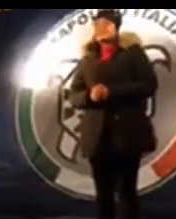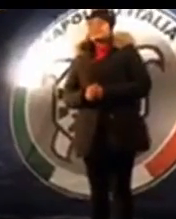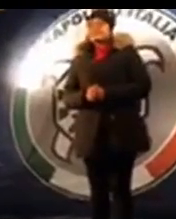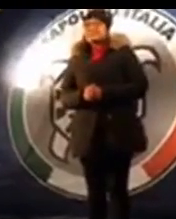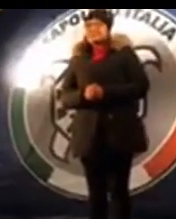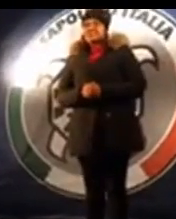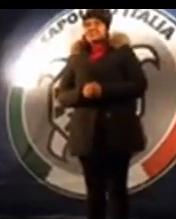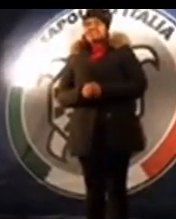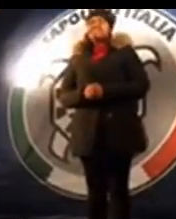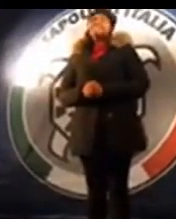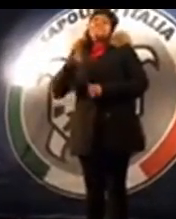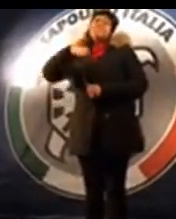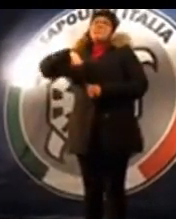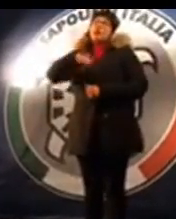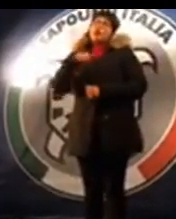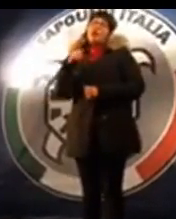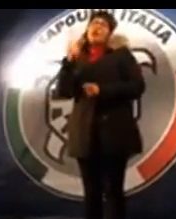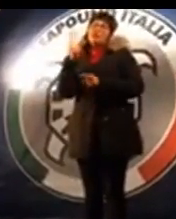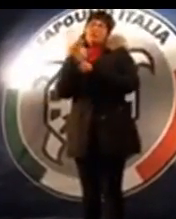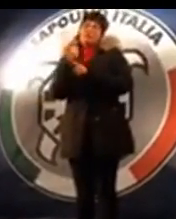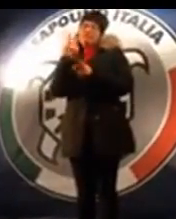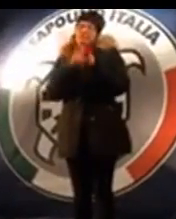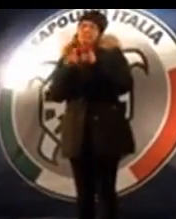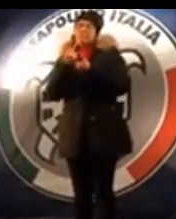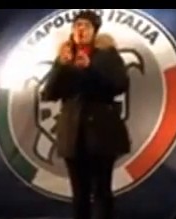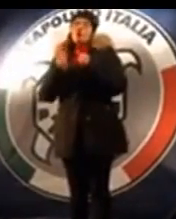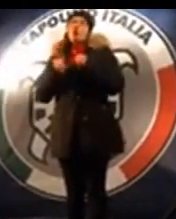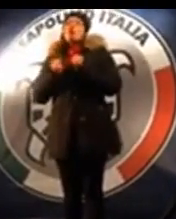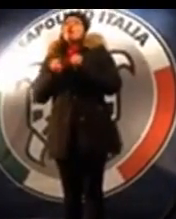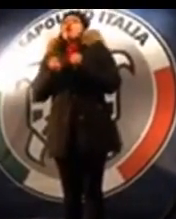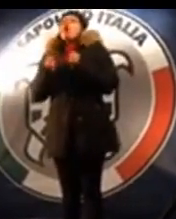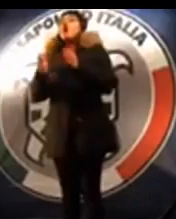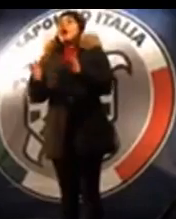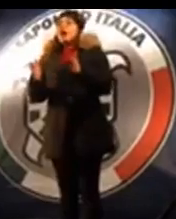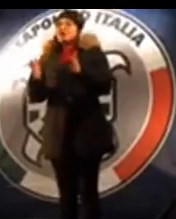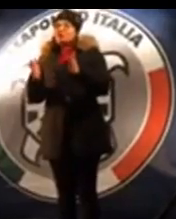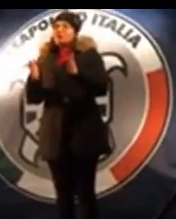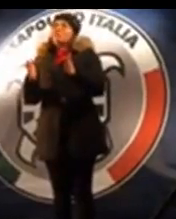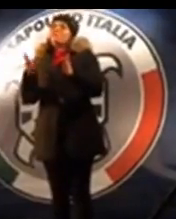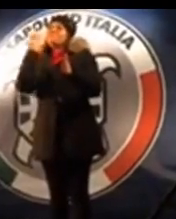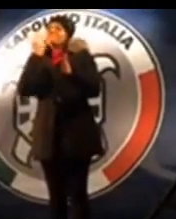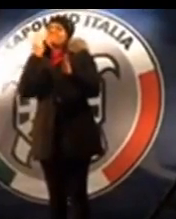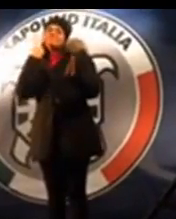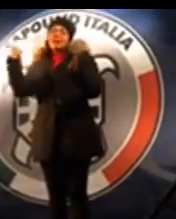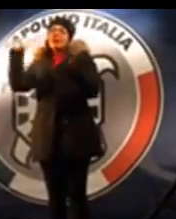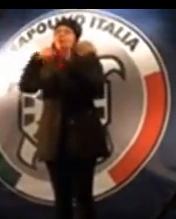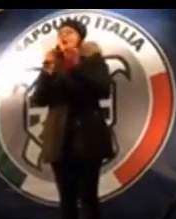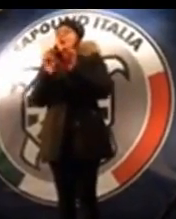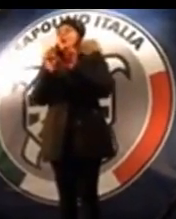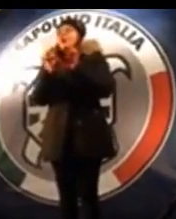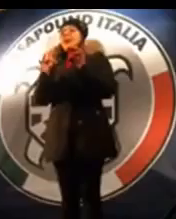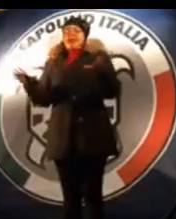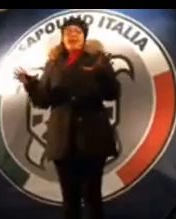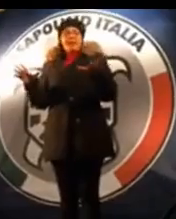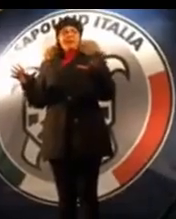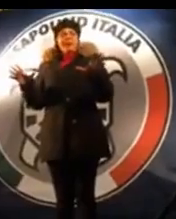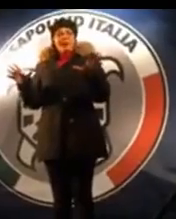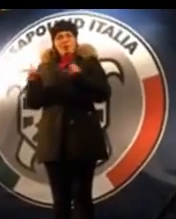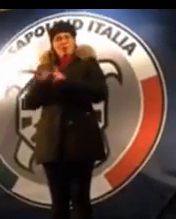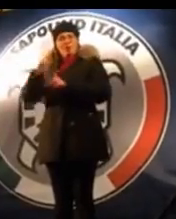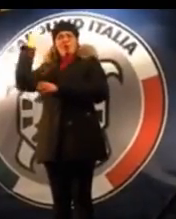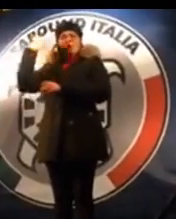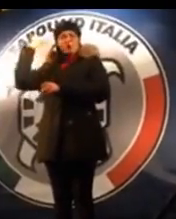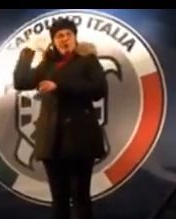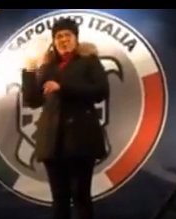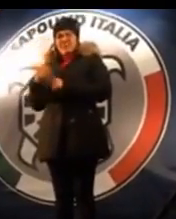E allora noi dobbiamo trovare il coraggio di riprendere in mano la nostra libertà e di lasciare al loro destino gli